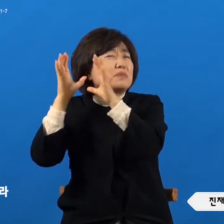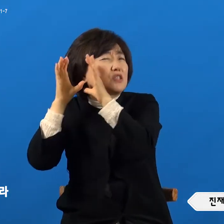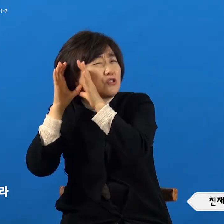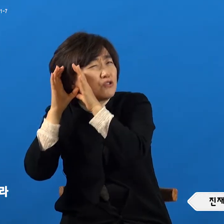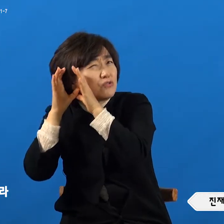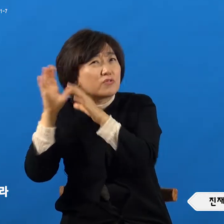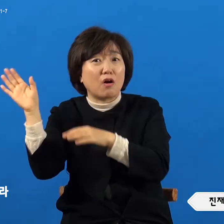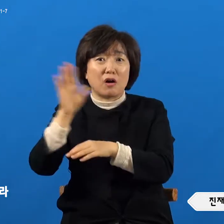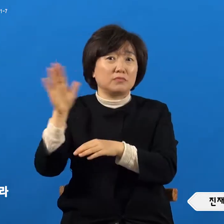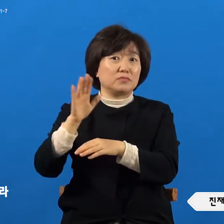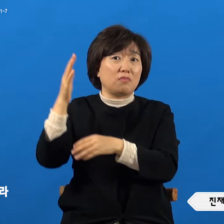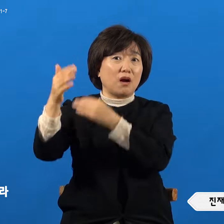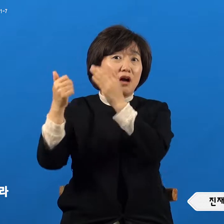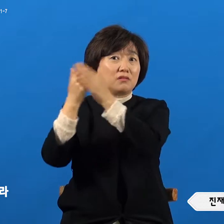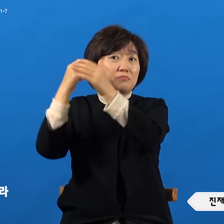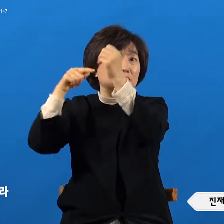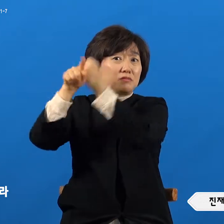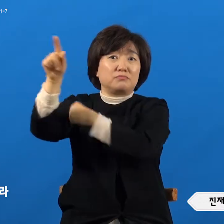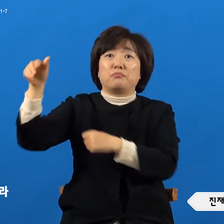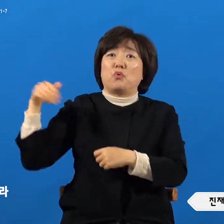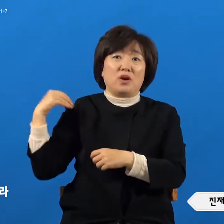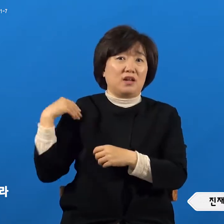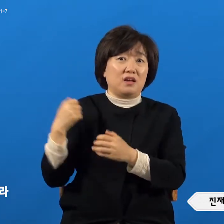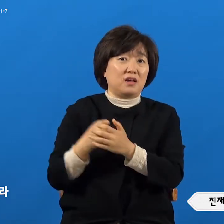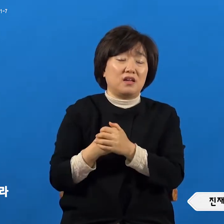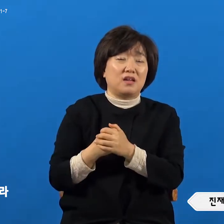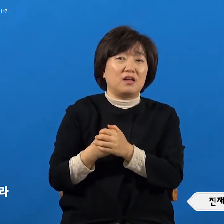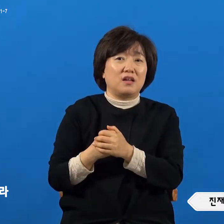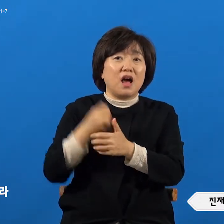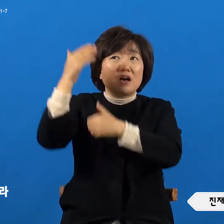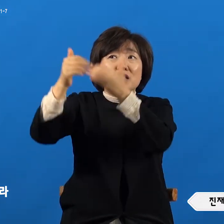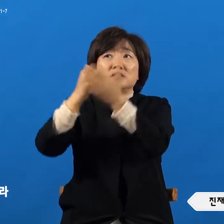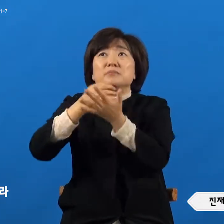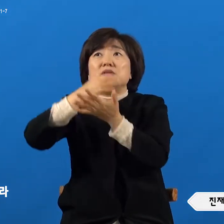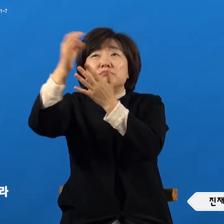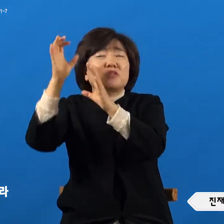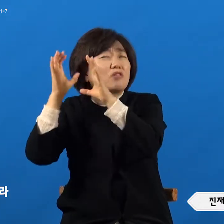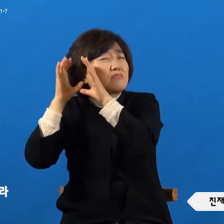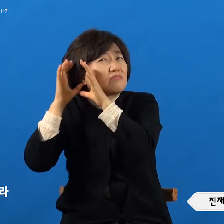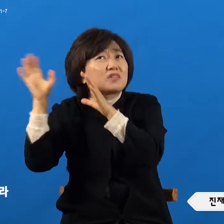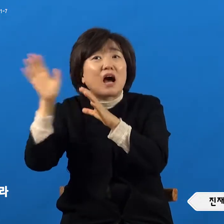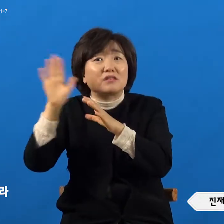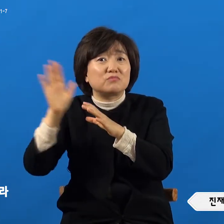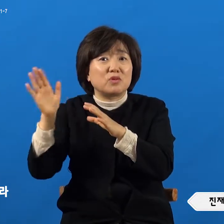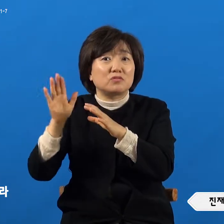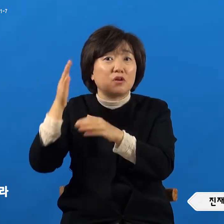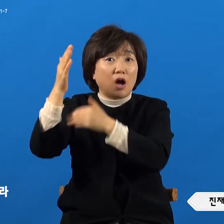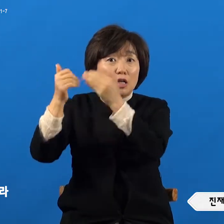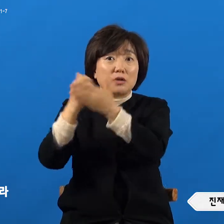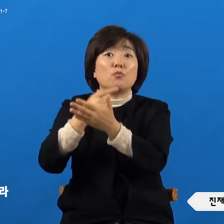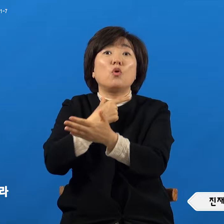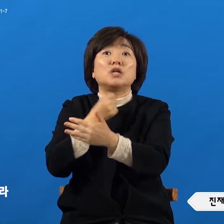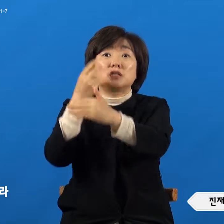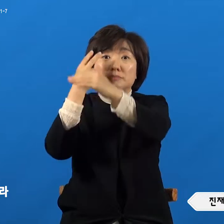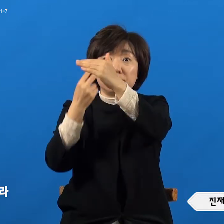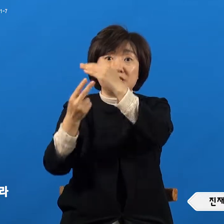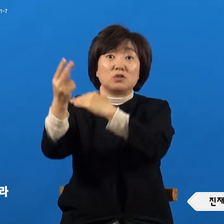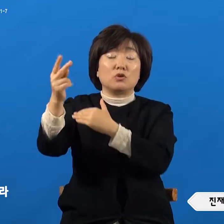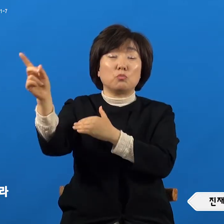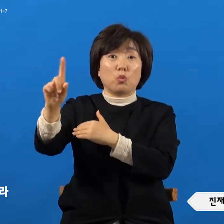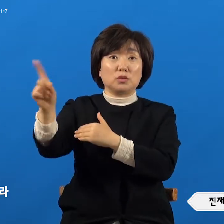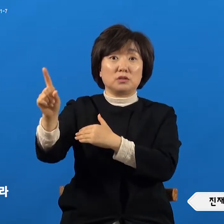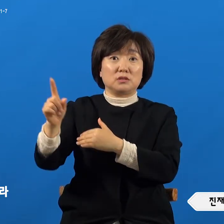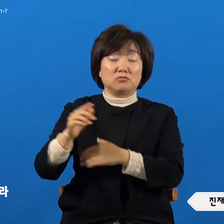알 수가 없습니다. 하나님의 음성을 듣지 않으면서 하나님이 원하시는 비전이 무엇인지